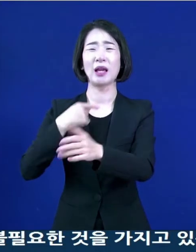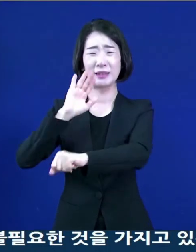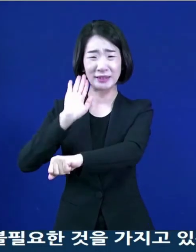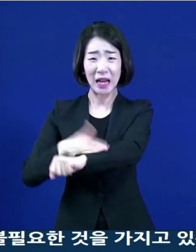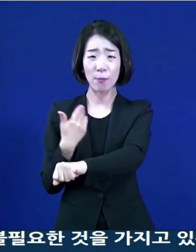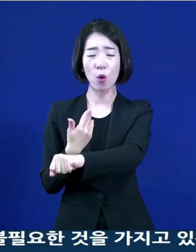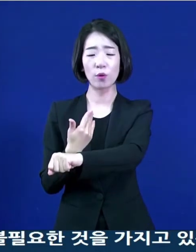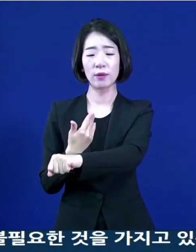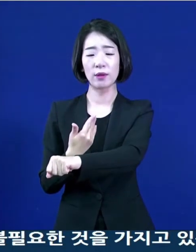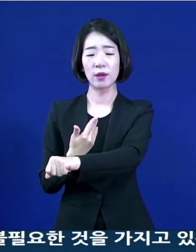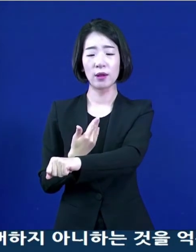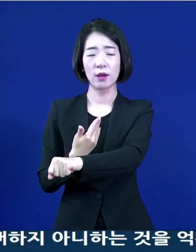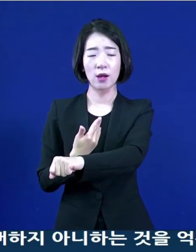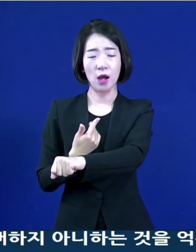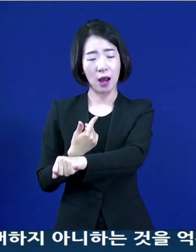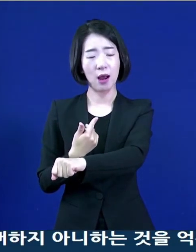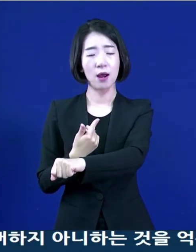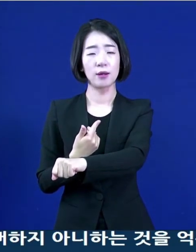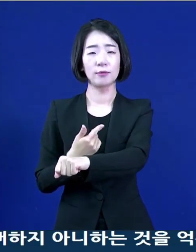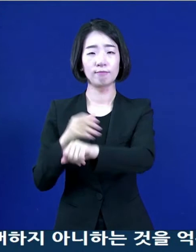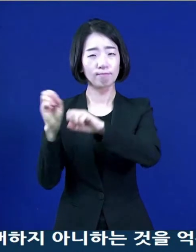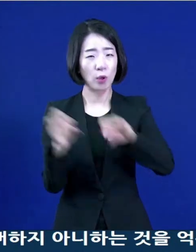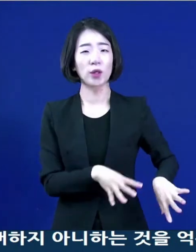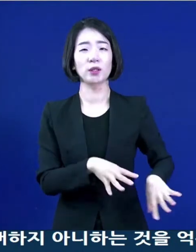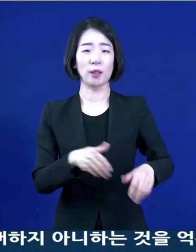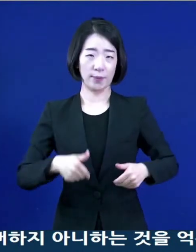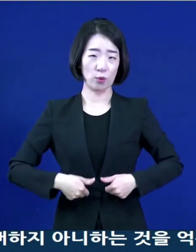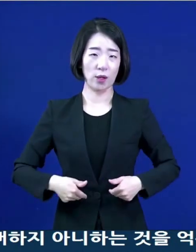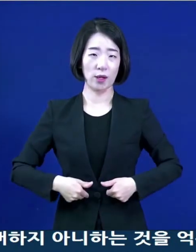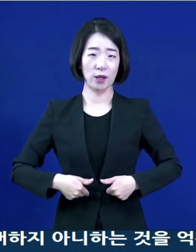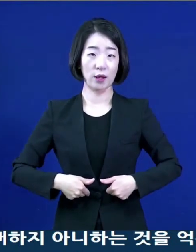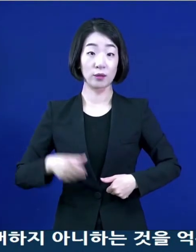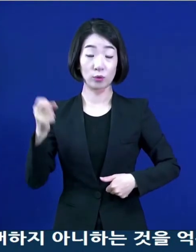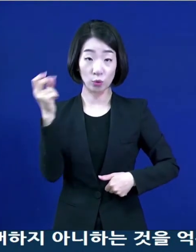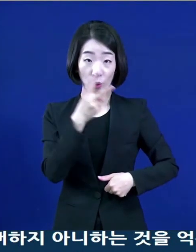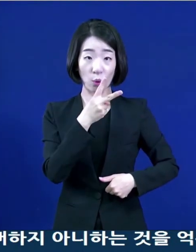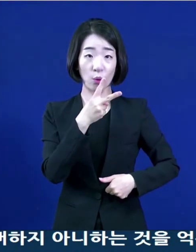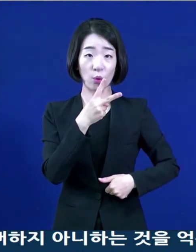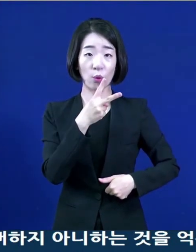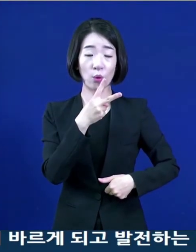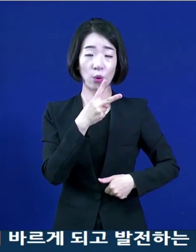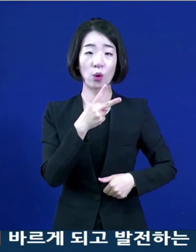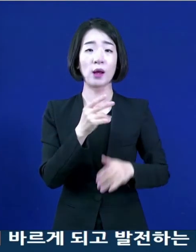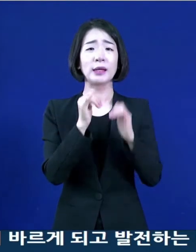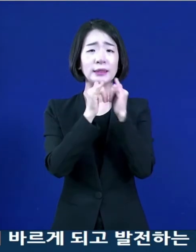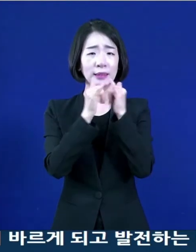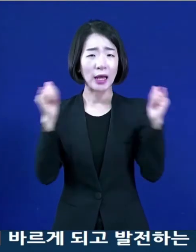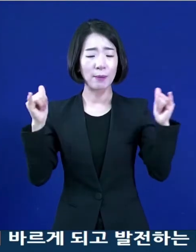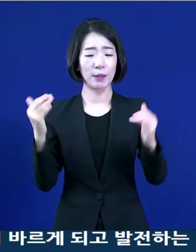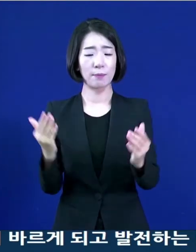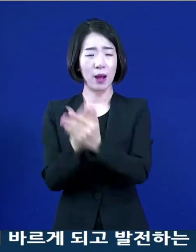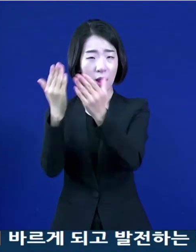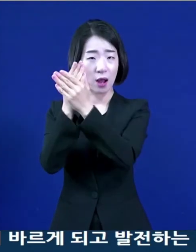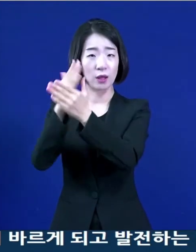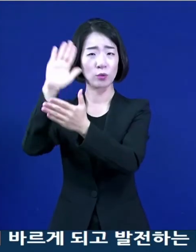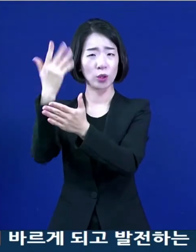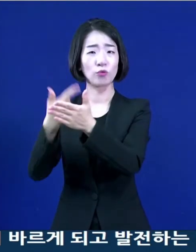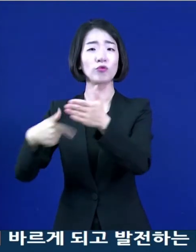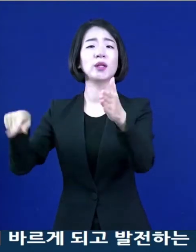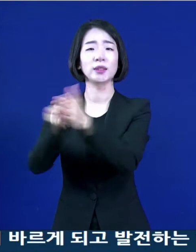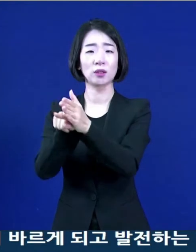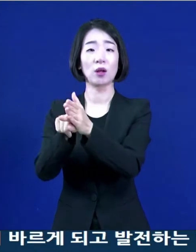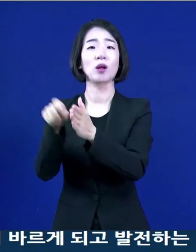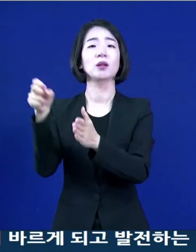게 필요합니다. 이거 분명히 필요합니다. 그런데 그것만 갖고 되는 게 아니에요. 사람이 바르게 되고 발전될 때는 채워 넣어야